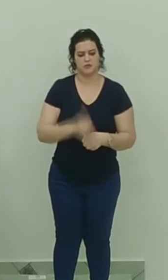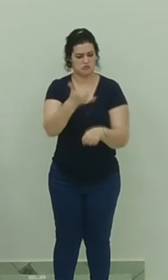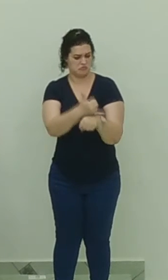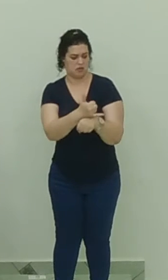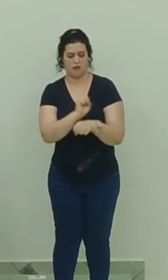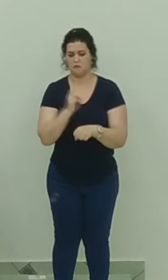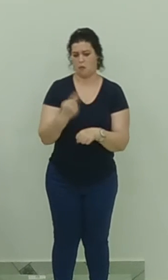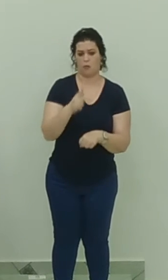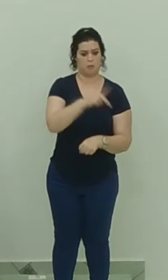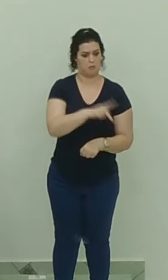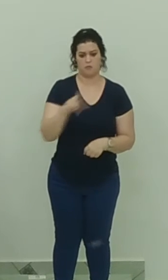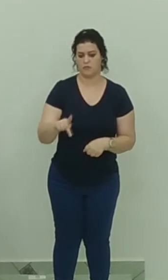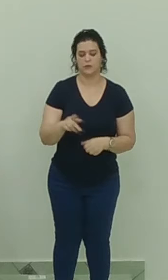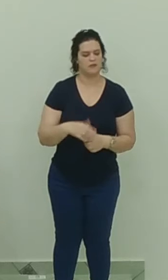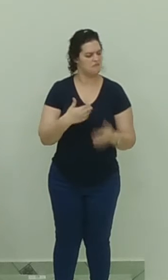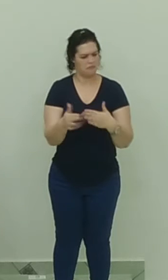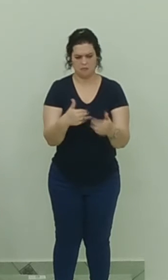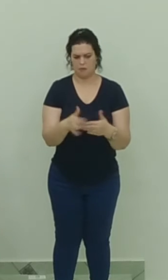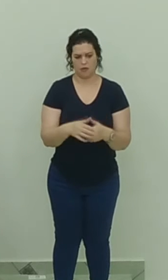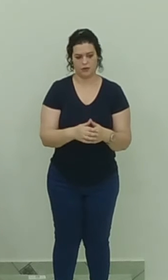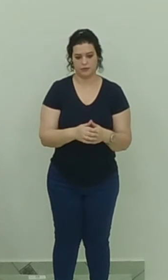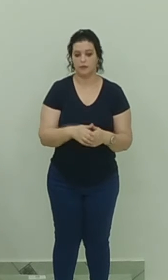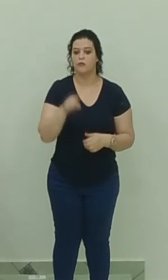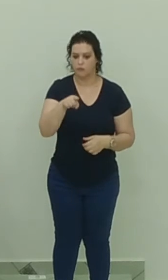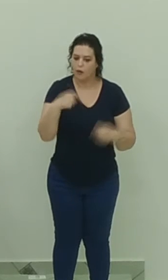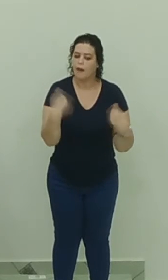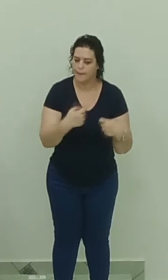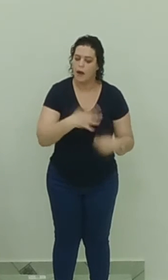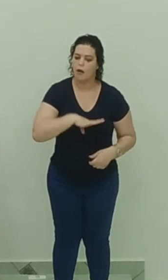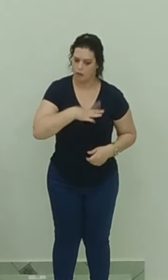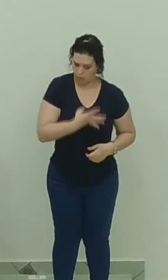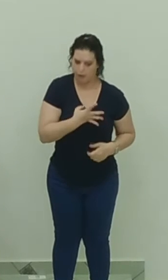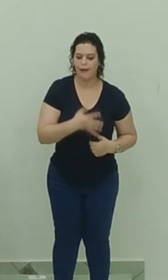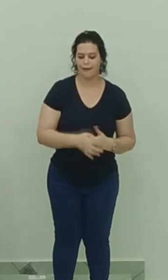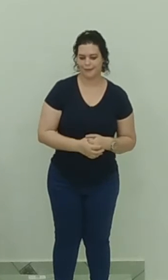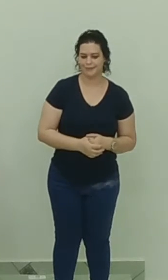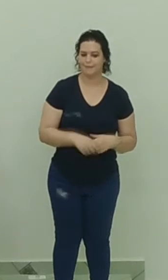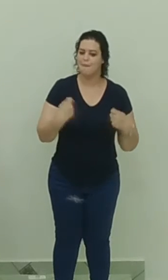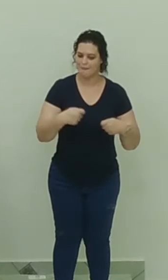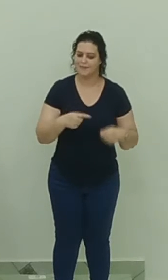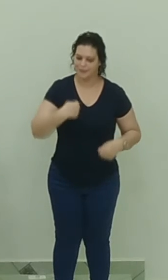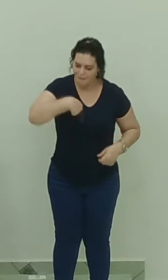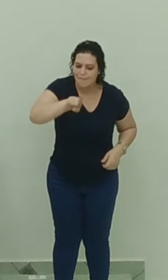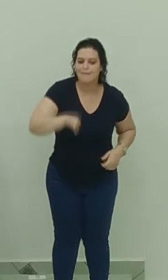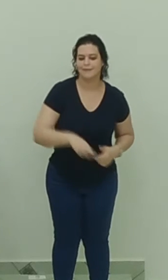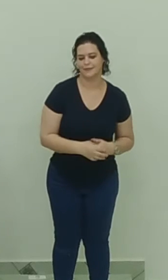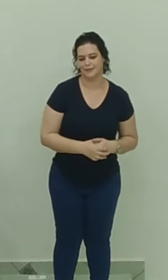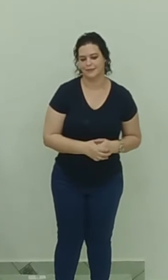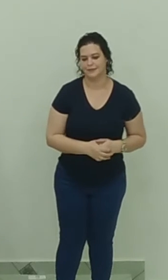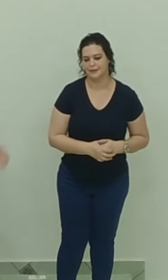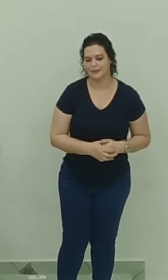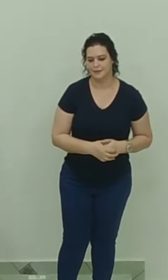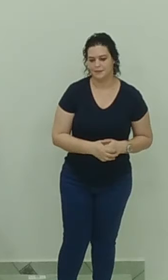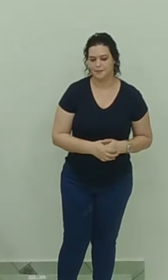o que você faz, você tem que se molhar, ou seja, você tem que ir para frente. Se